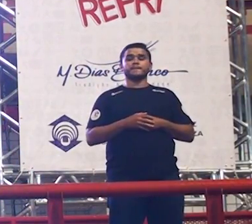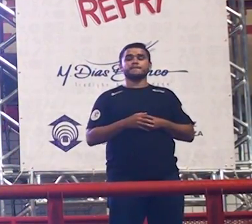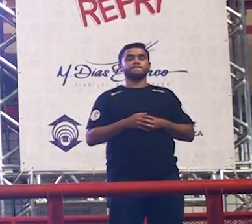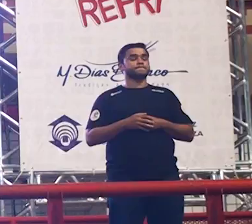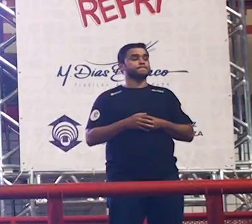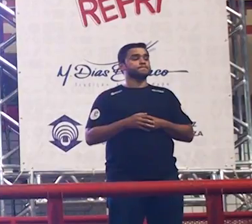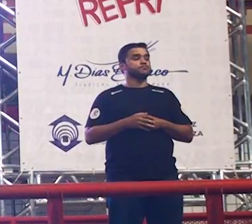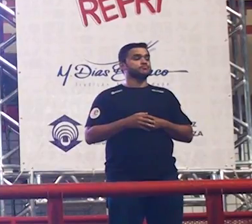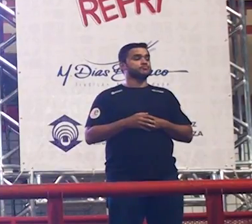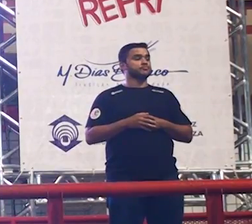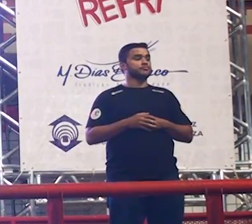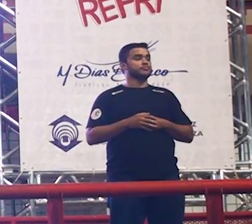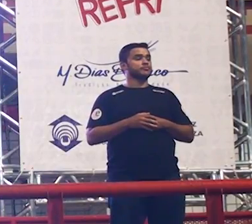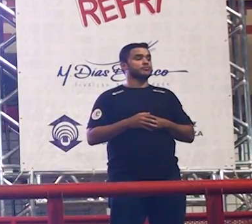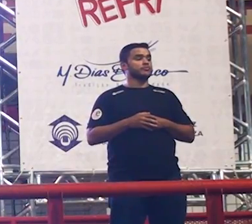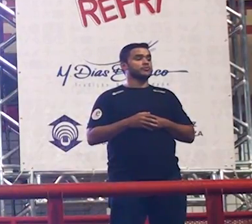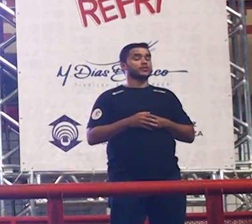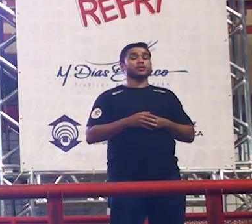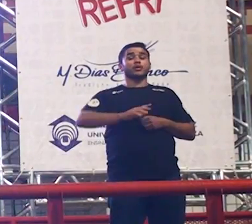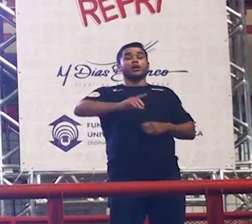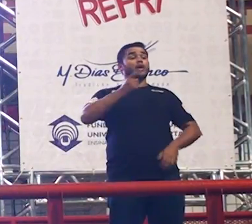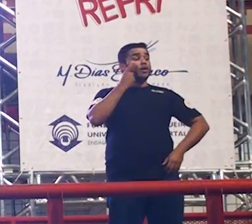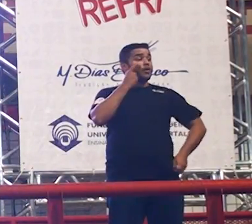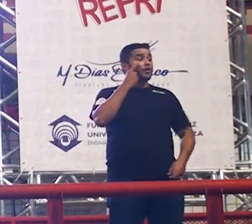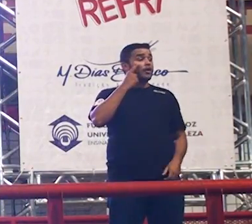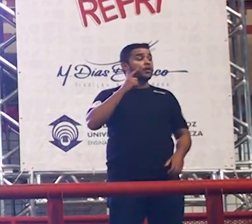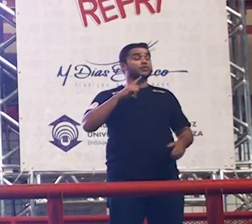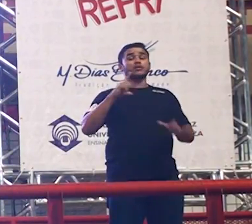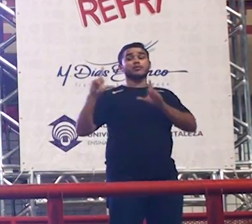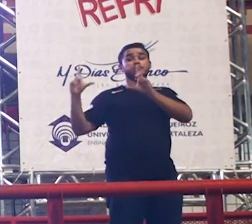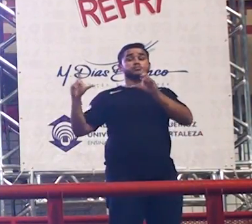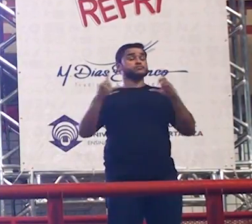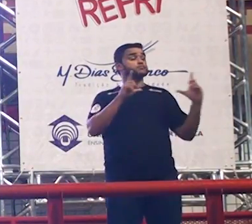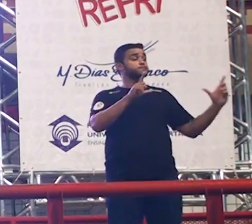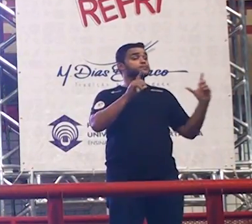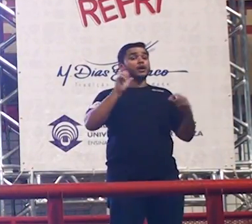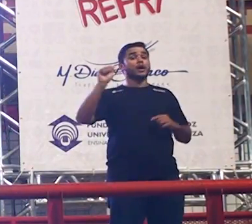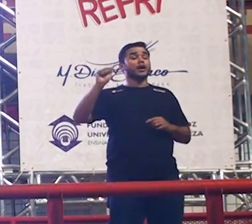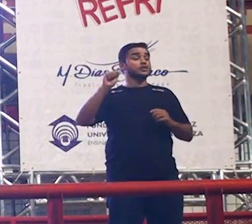A ou B? Quem possivelmente já tem atingido